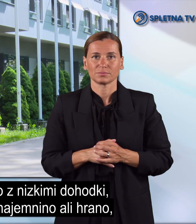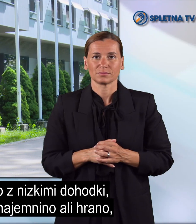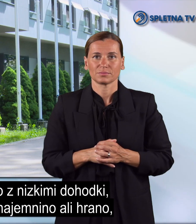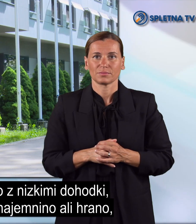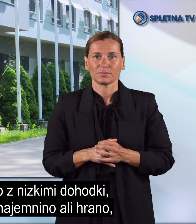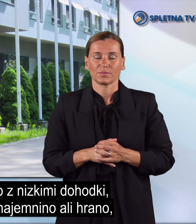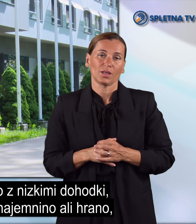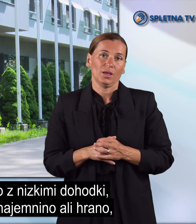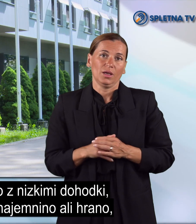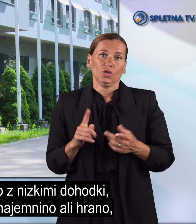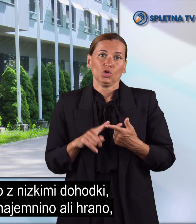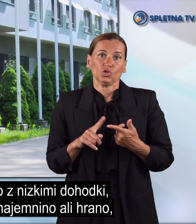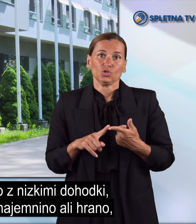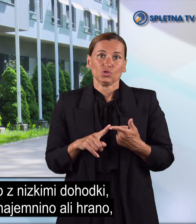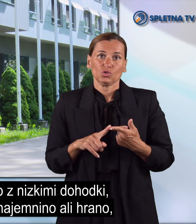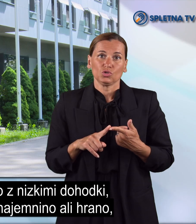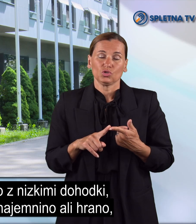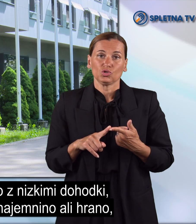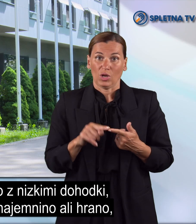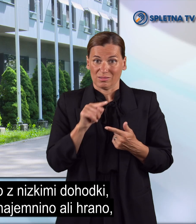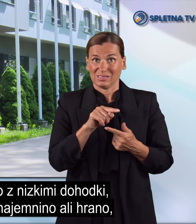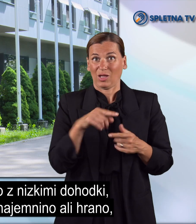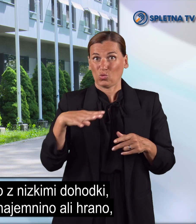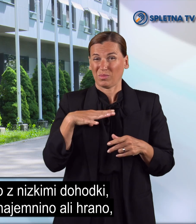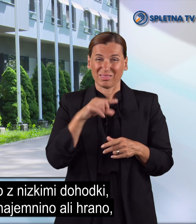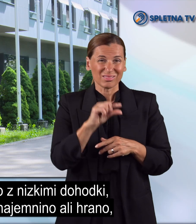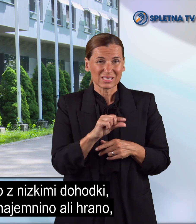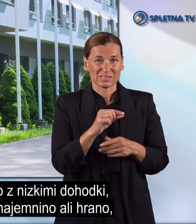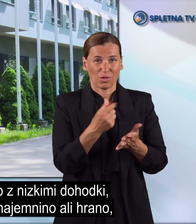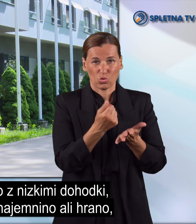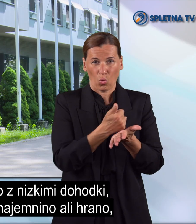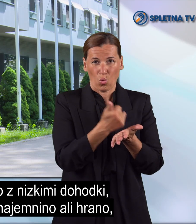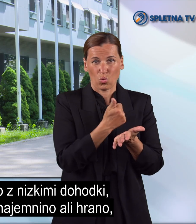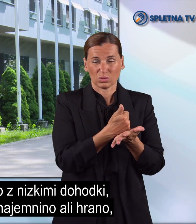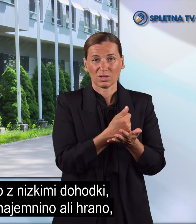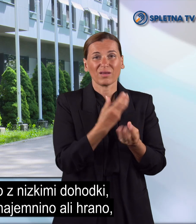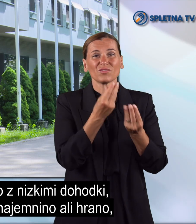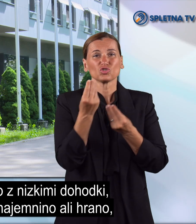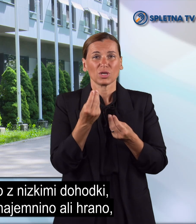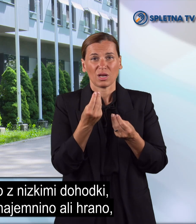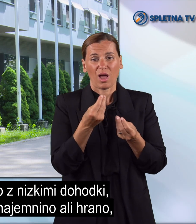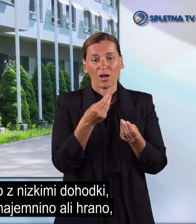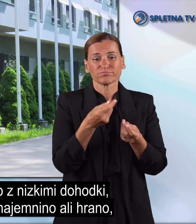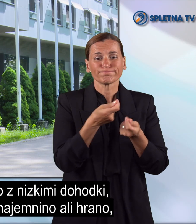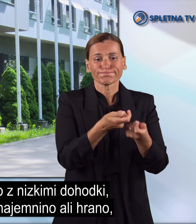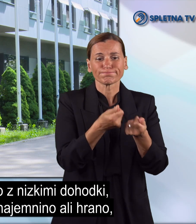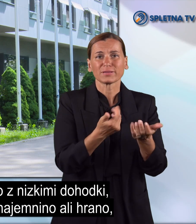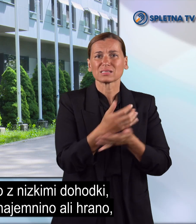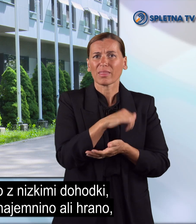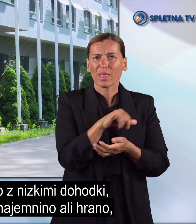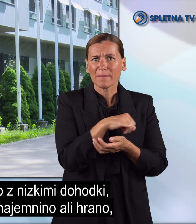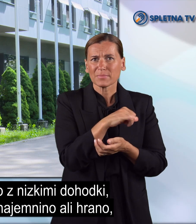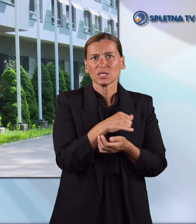Če ste gospodinjstvo z nizkimi dohodki, ki večino nameni za ali najemnino ali